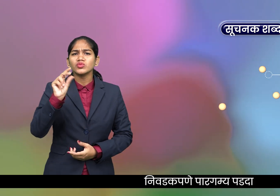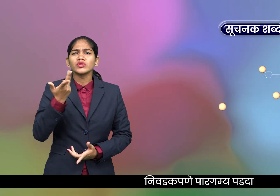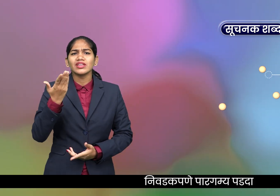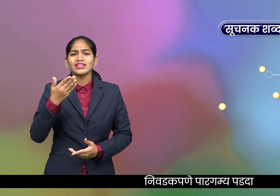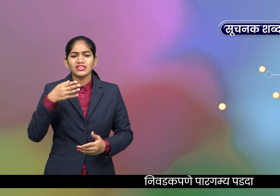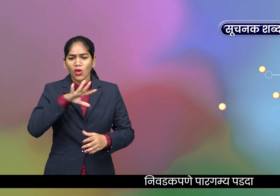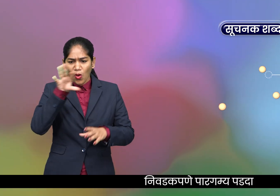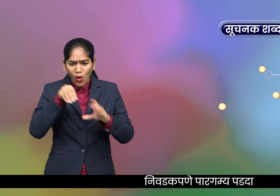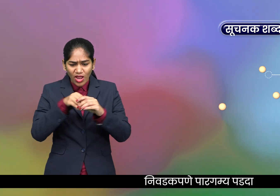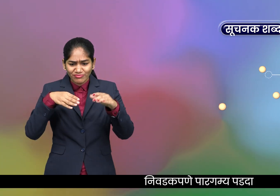निवडकपणे पारगम्य पडदा,